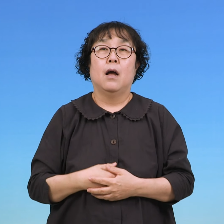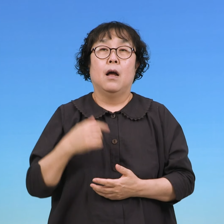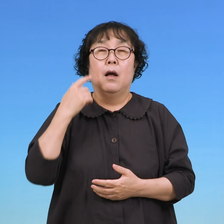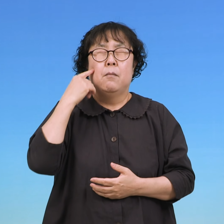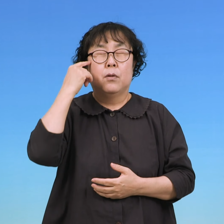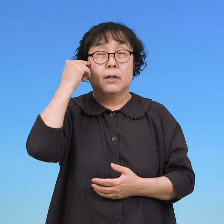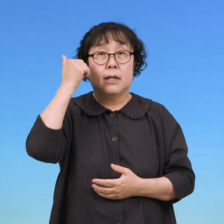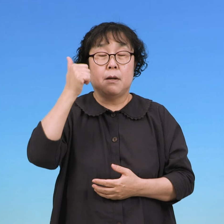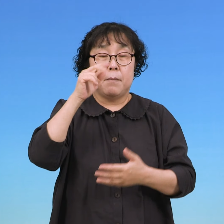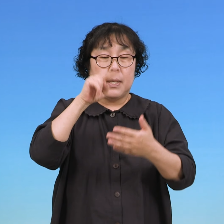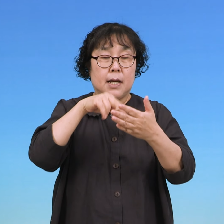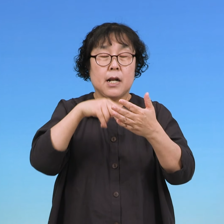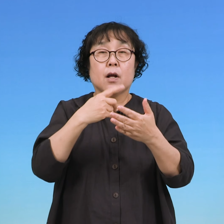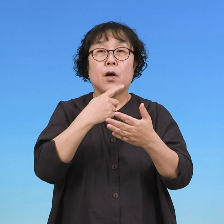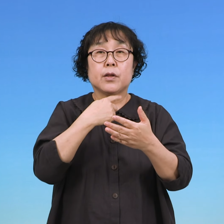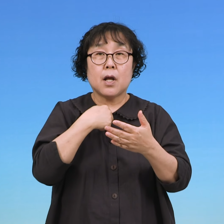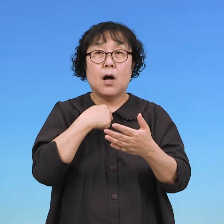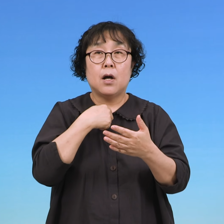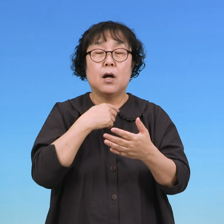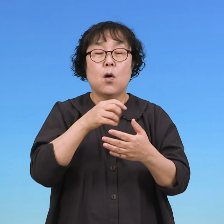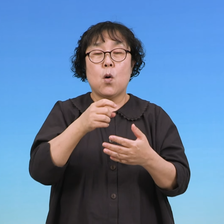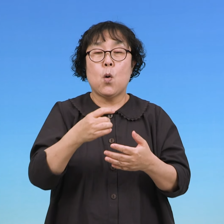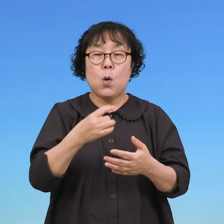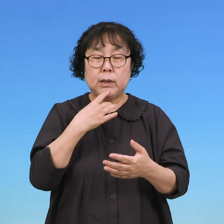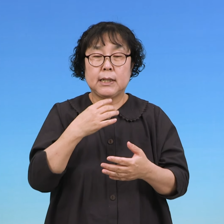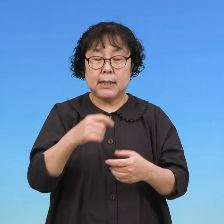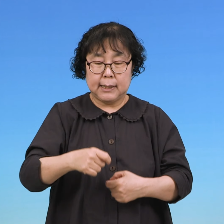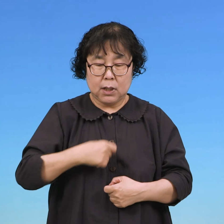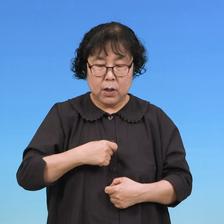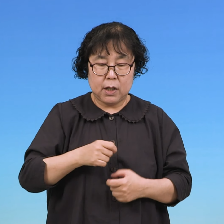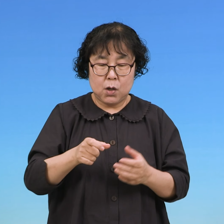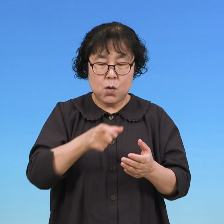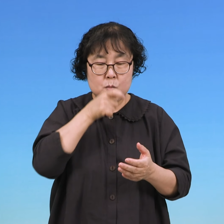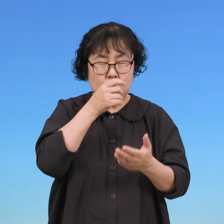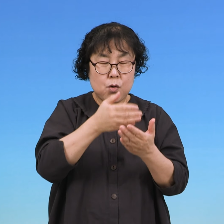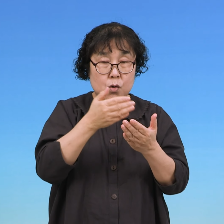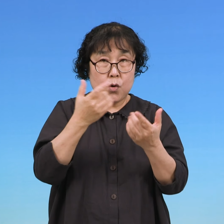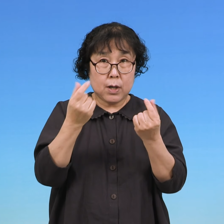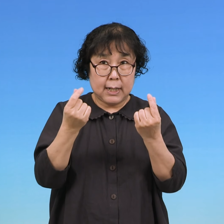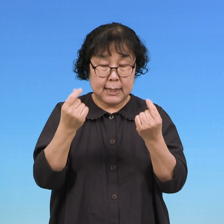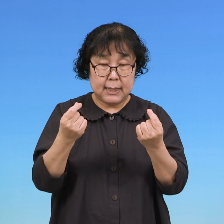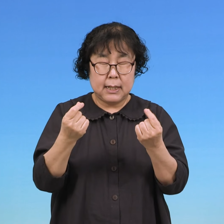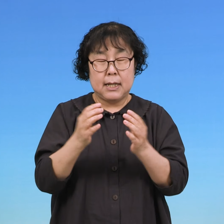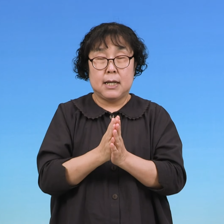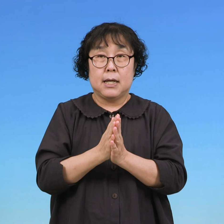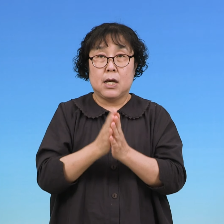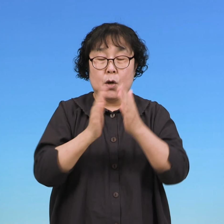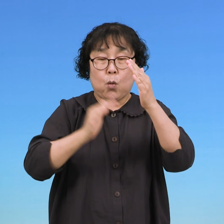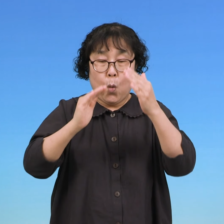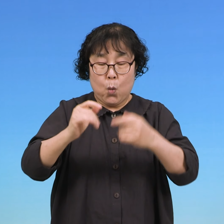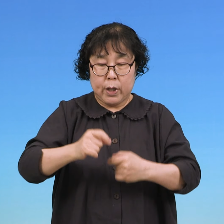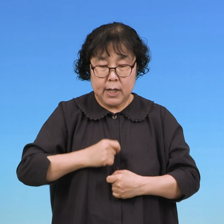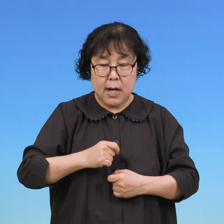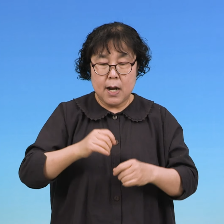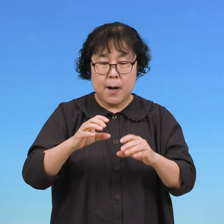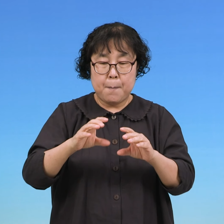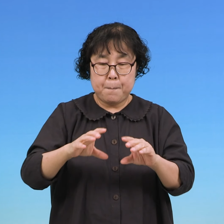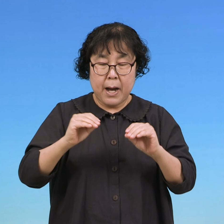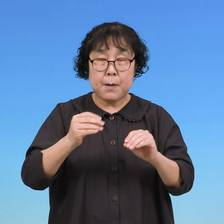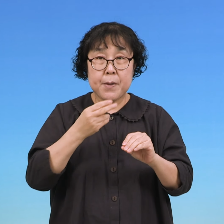그거 아까 목사님 읽으셨던 아모스 5장 24절입니다. 오직 정의를 물같이 공의를 마르지 않는 강같이 흐르게